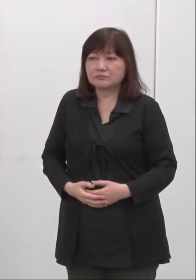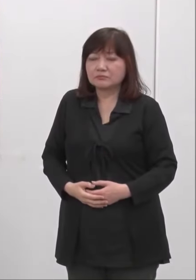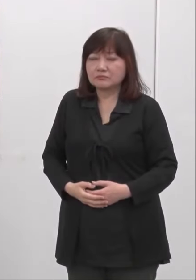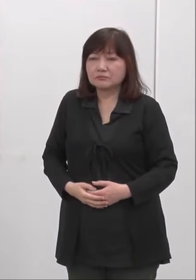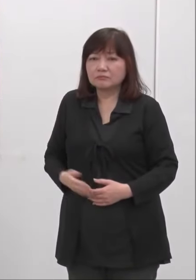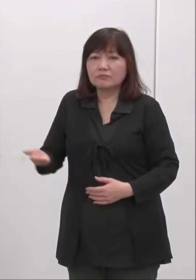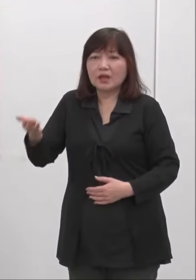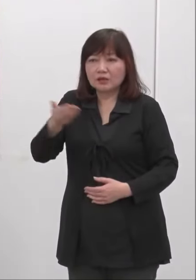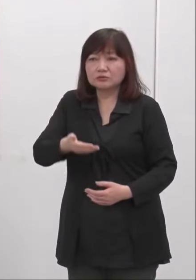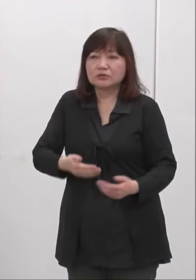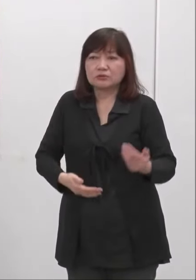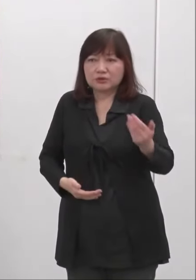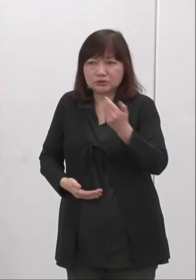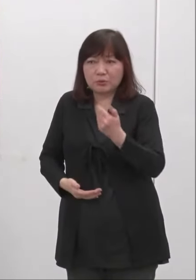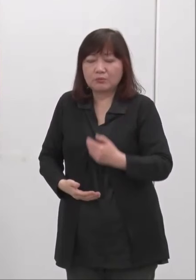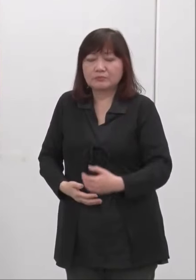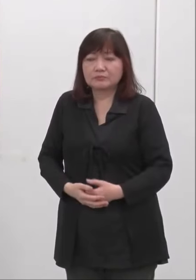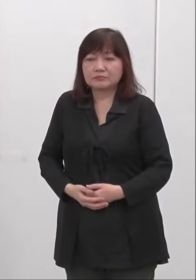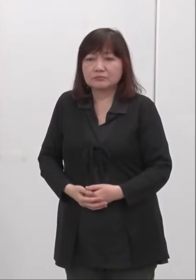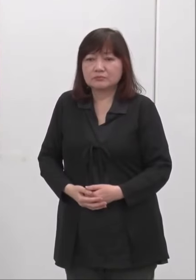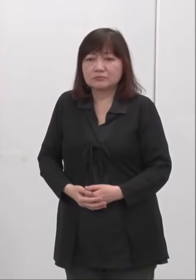次の質問をお願いします。